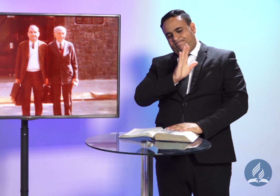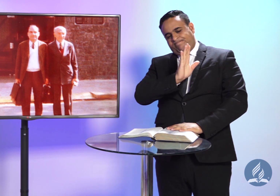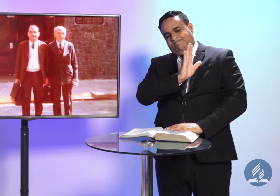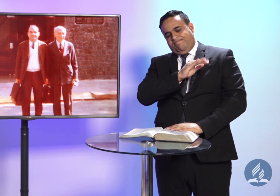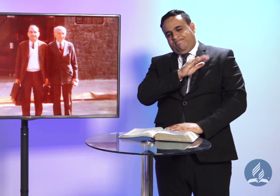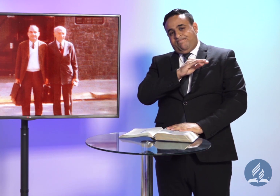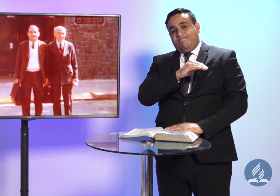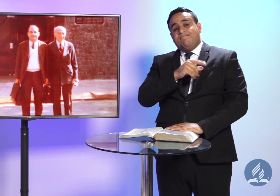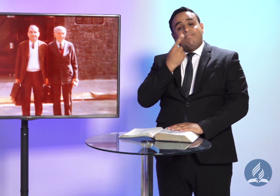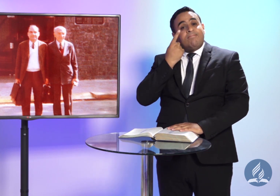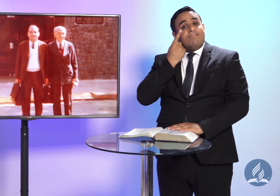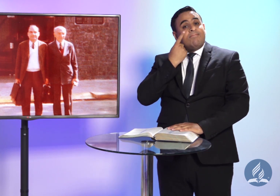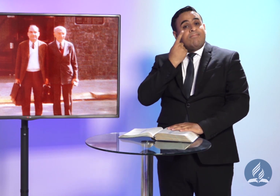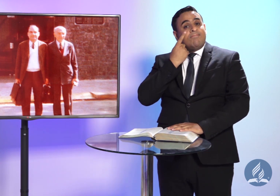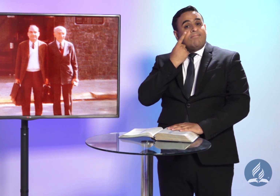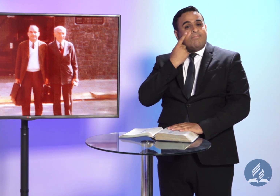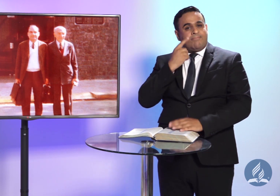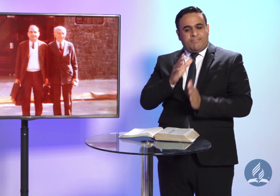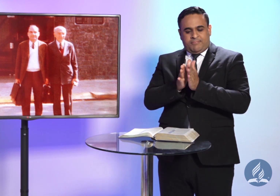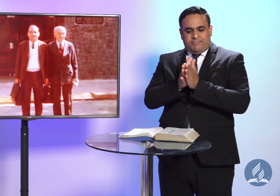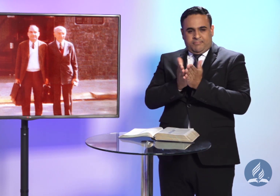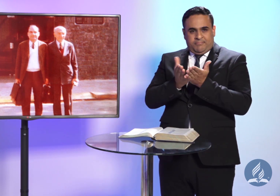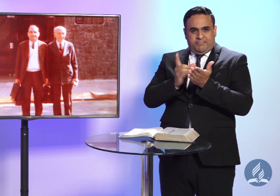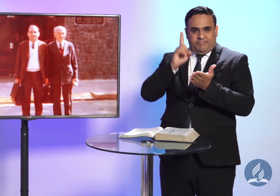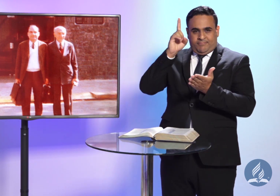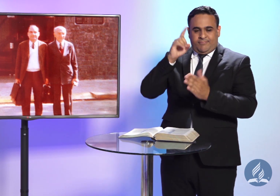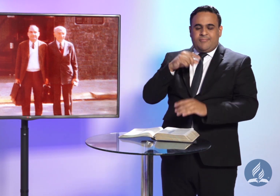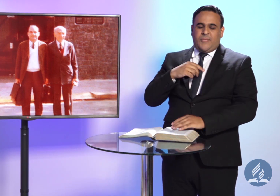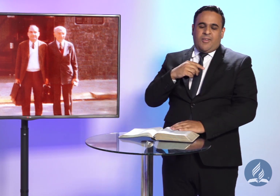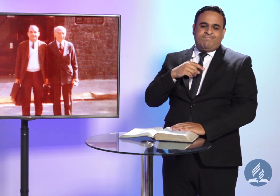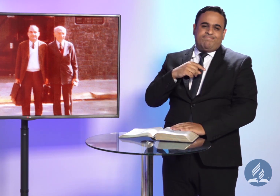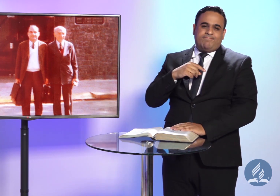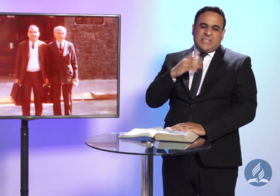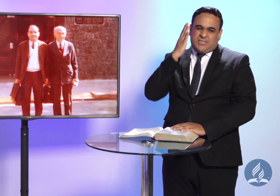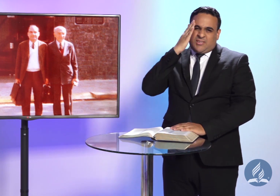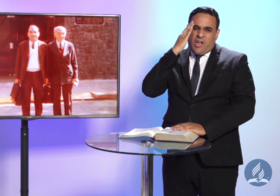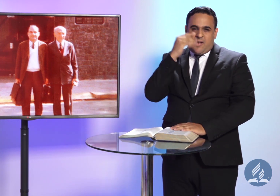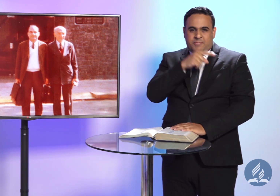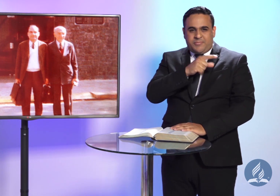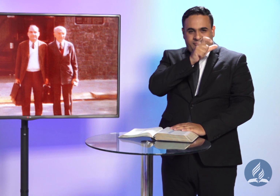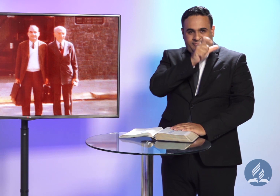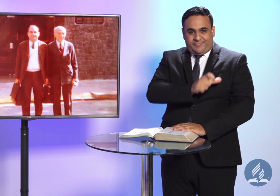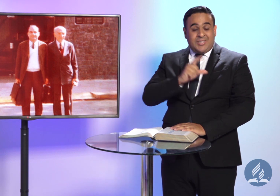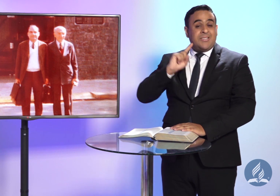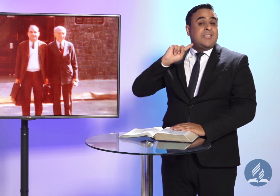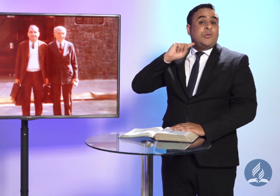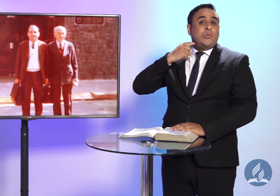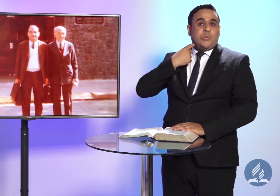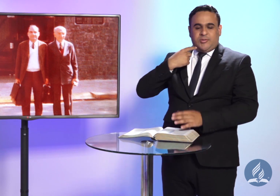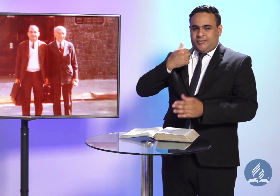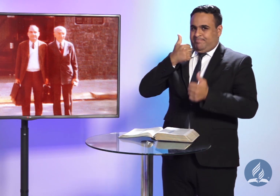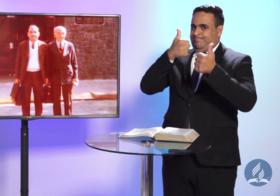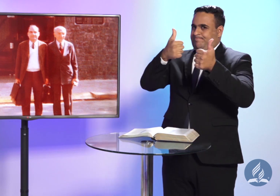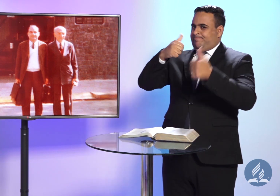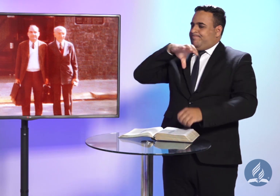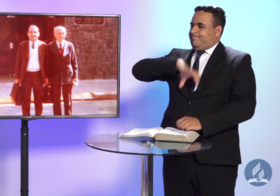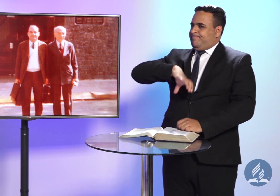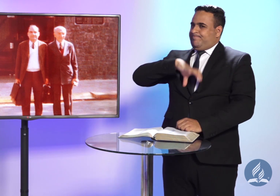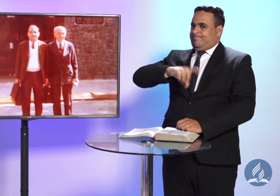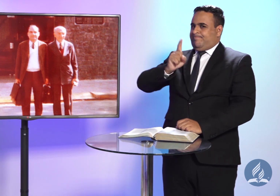verdadeiras. E então esse homem pegou a Bíblia e disse assim: eu vou te mostrar na Bíblia, eu sei que você